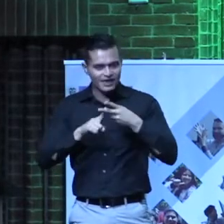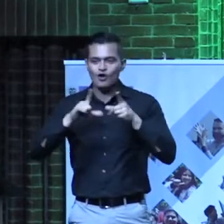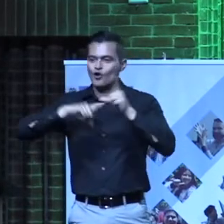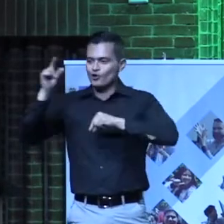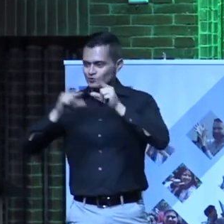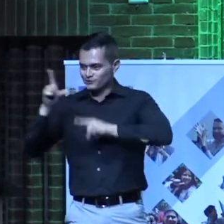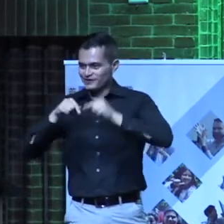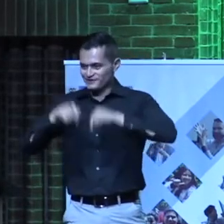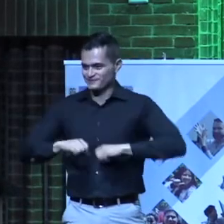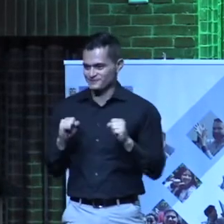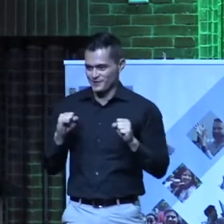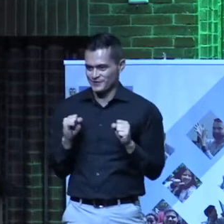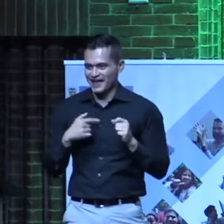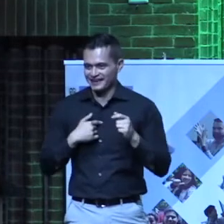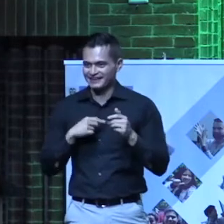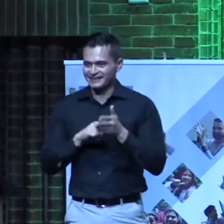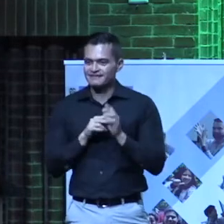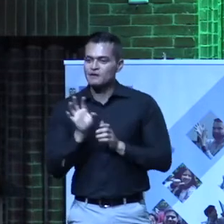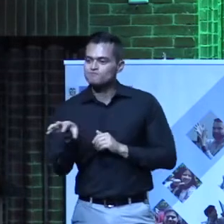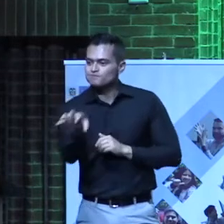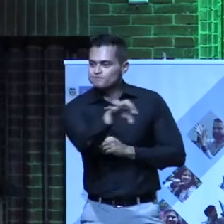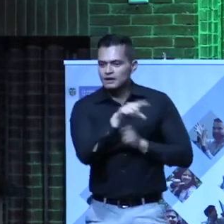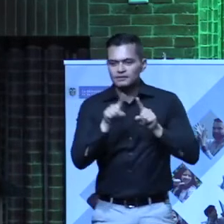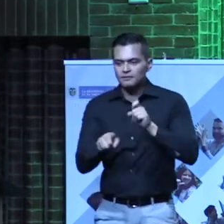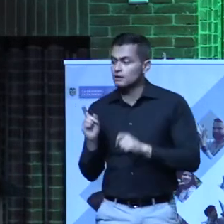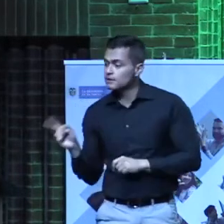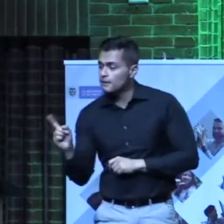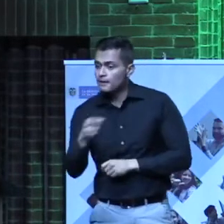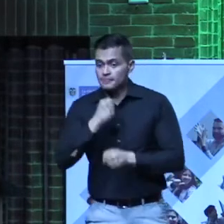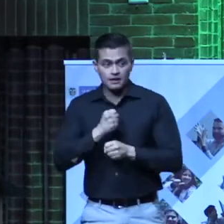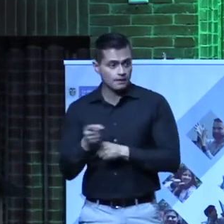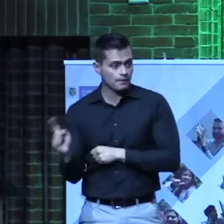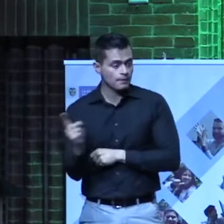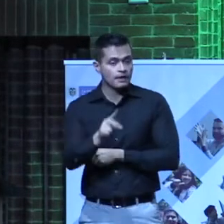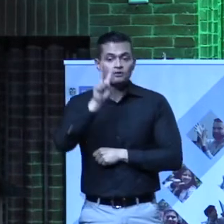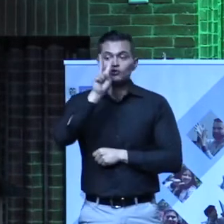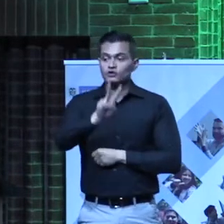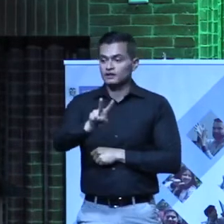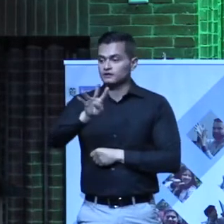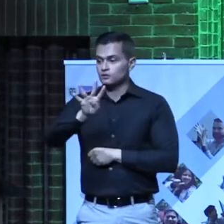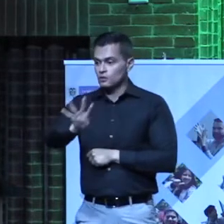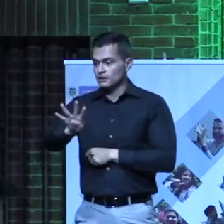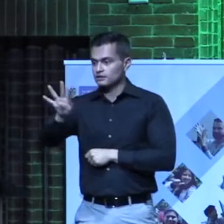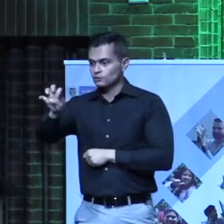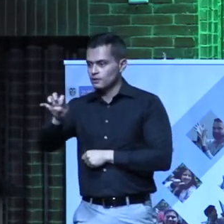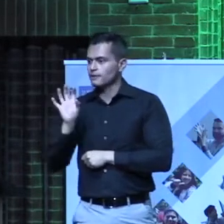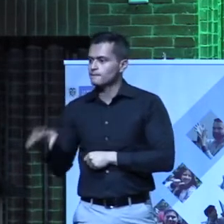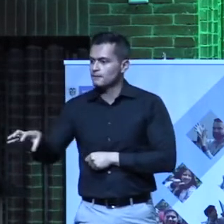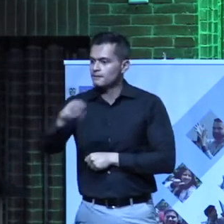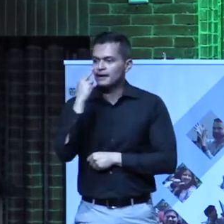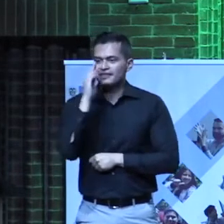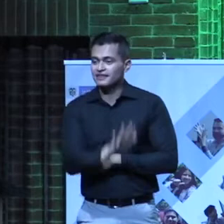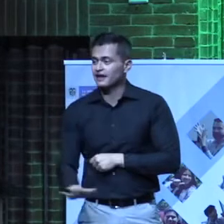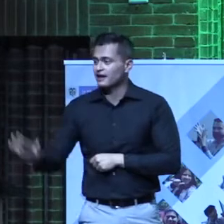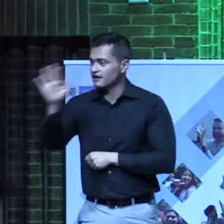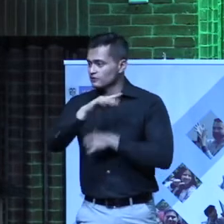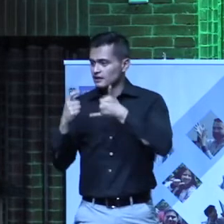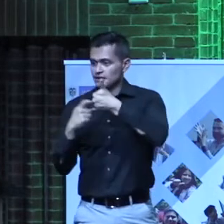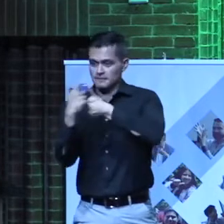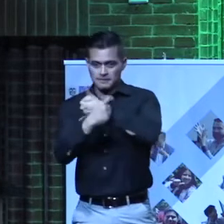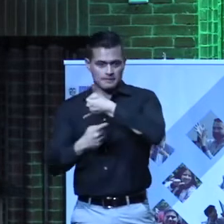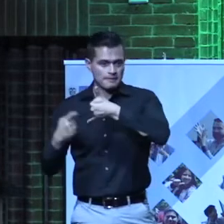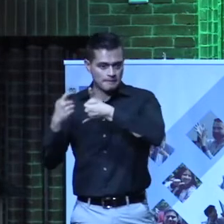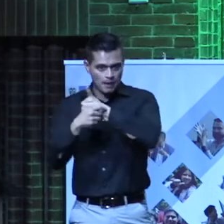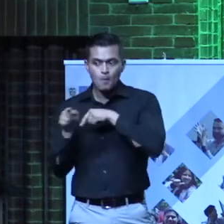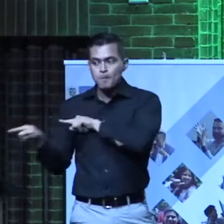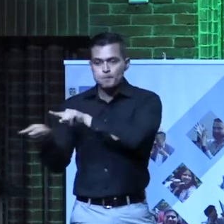Entonces, estas agencias de empleo son 249 a nivel nacional y están distribuidos a lo largo de todo el